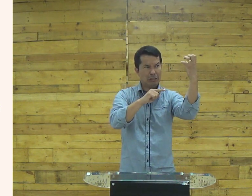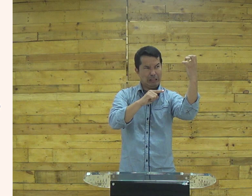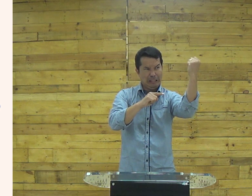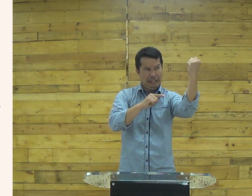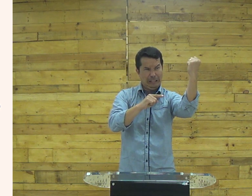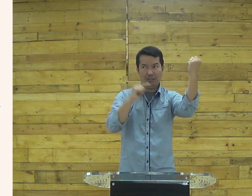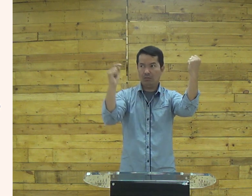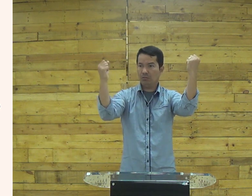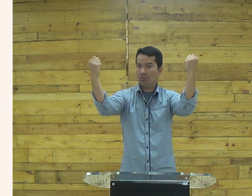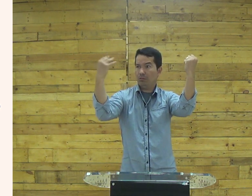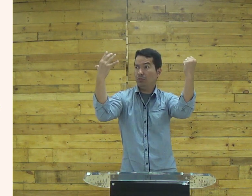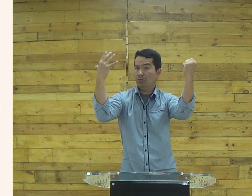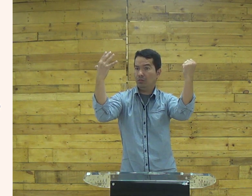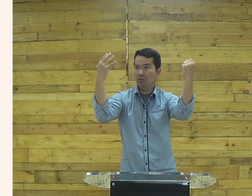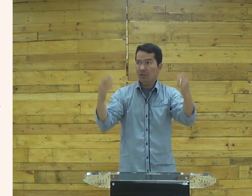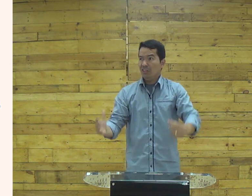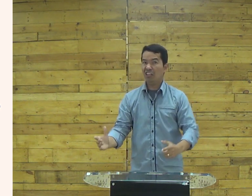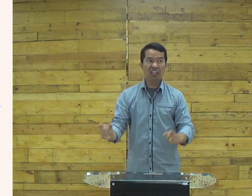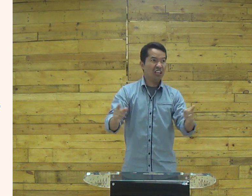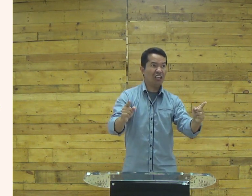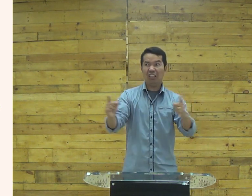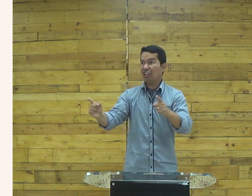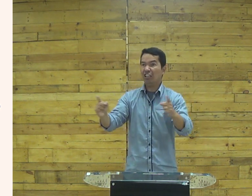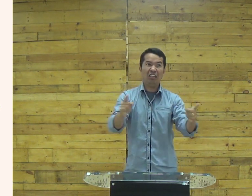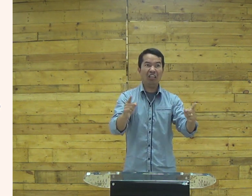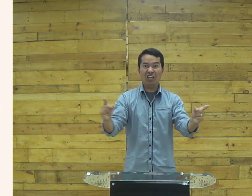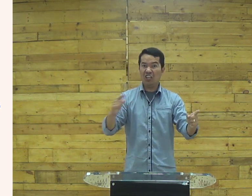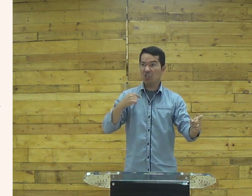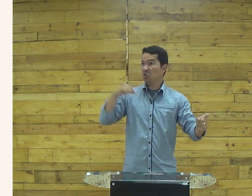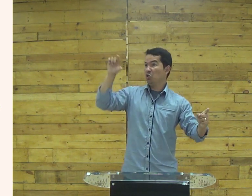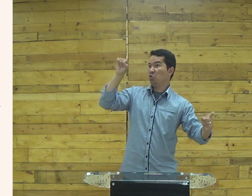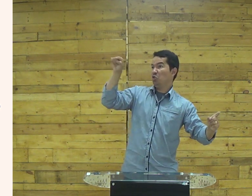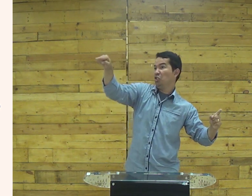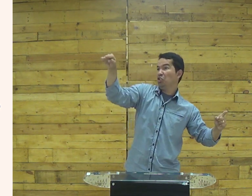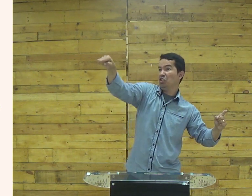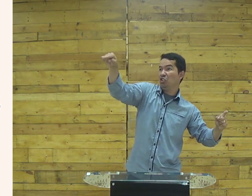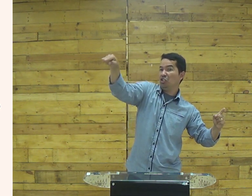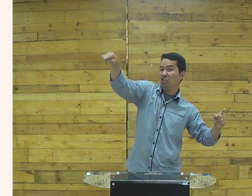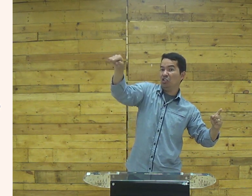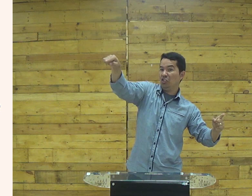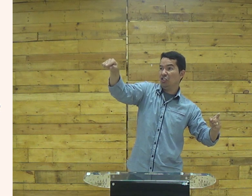a porta que se abre para recebê-la,